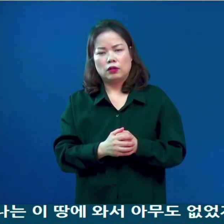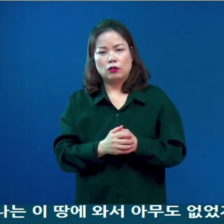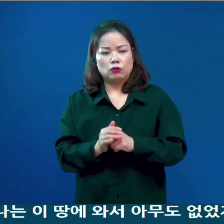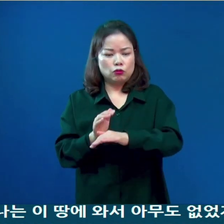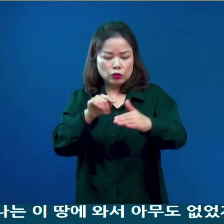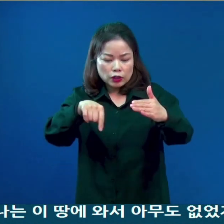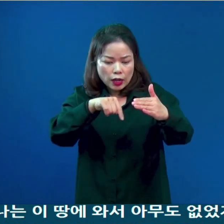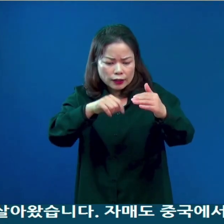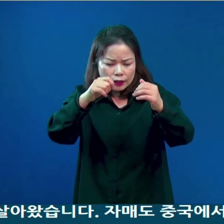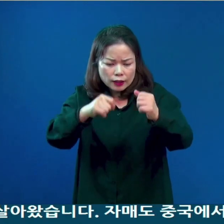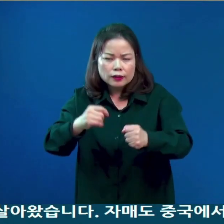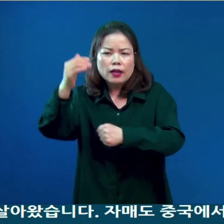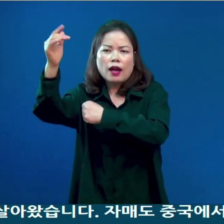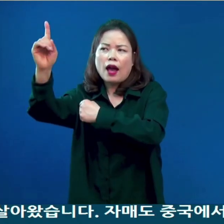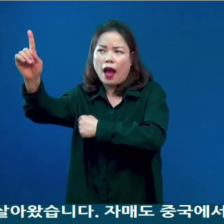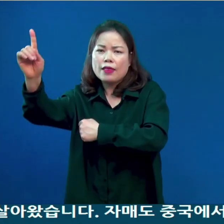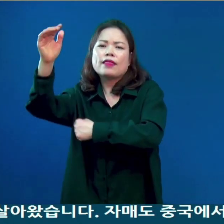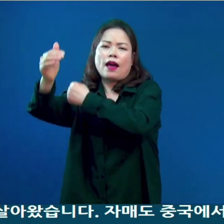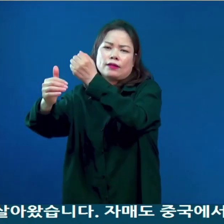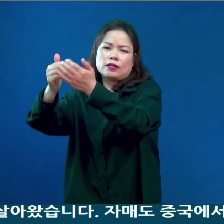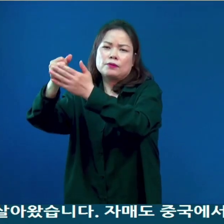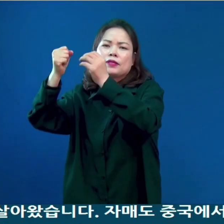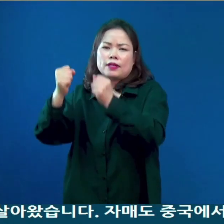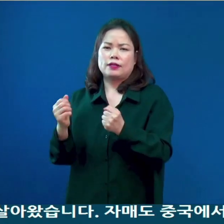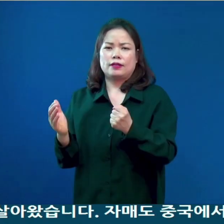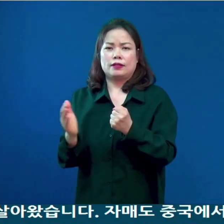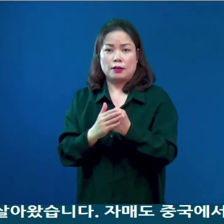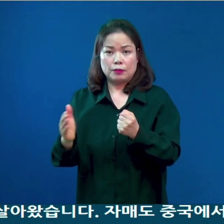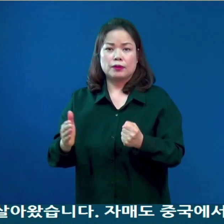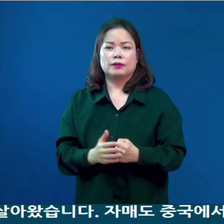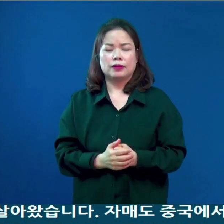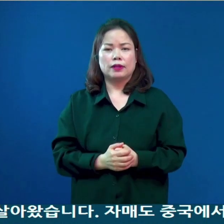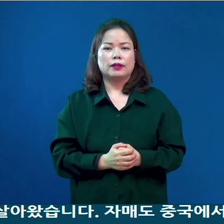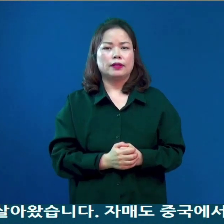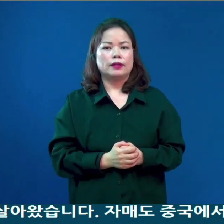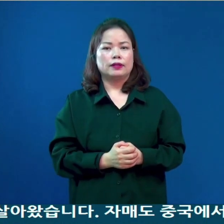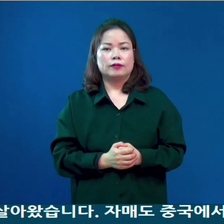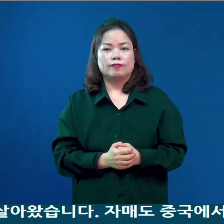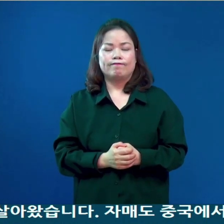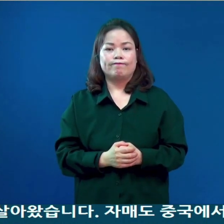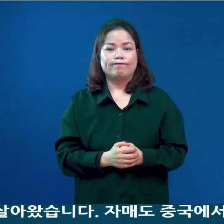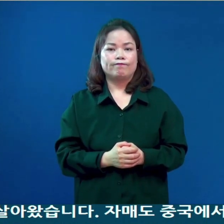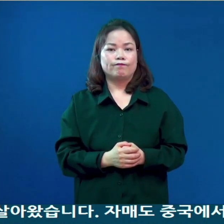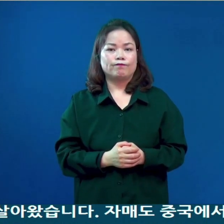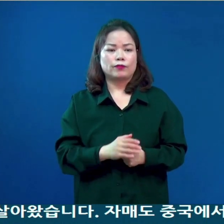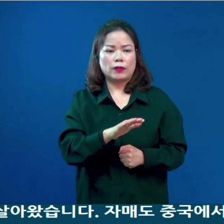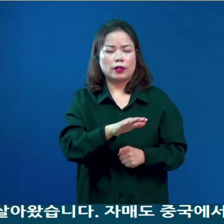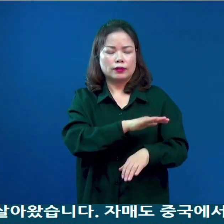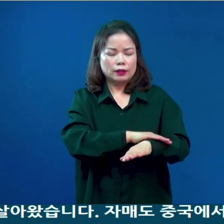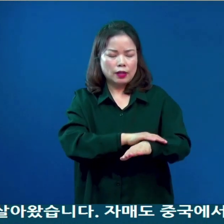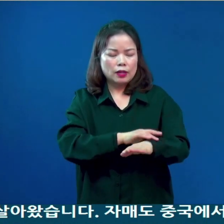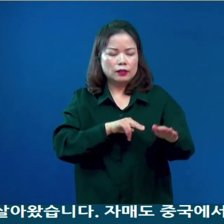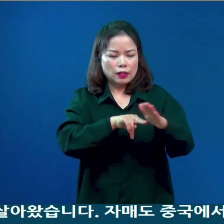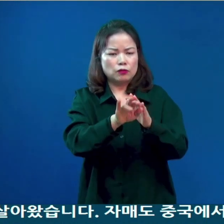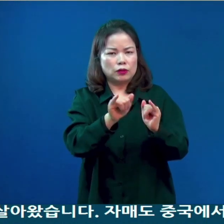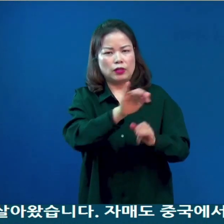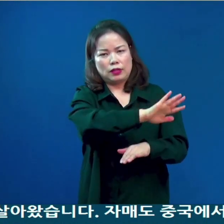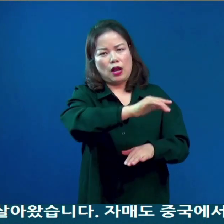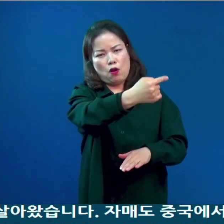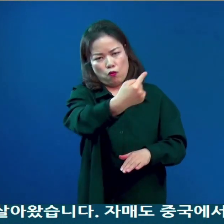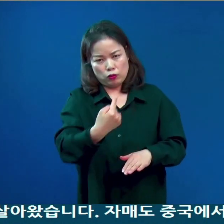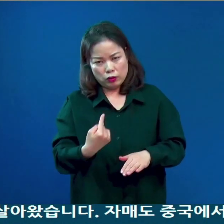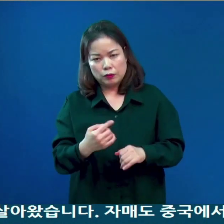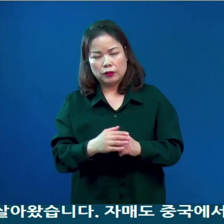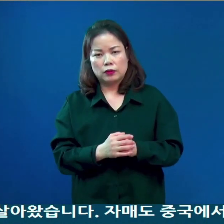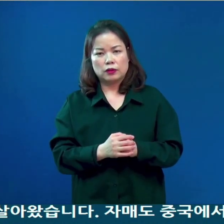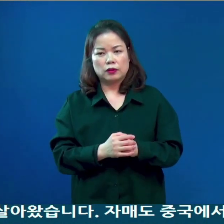우리 안에 계시는 분이 한 하나님이시기 때문에 있습니다. 자매님 잘 오셨습니다.